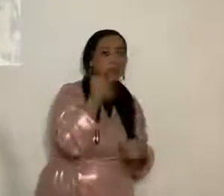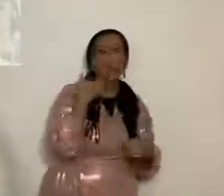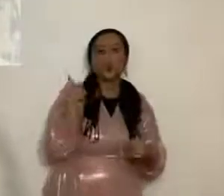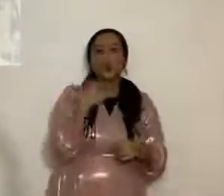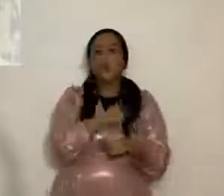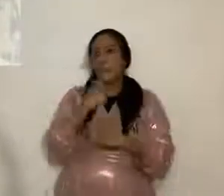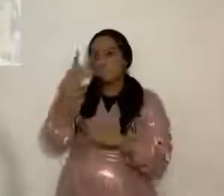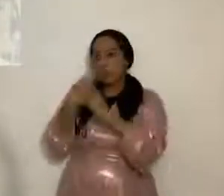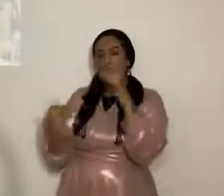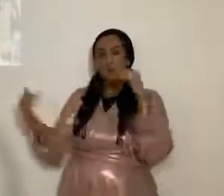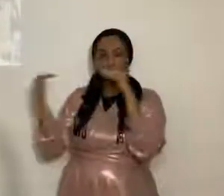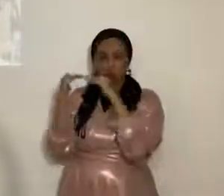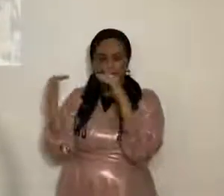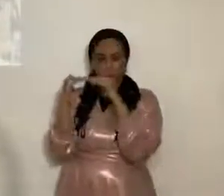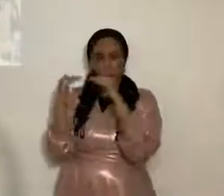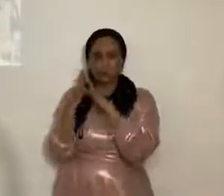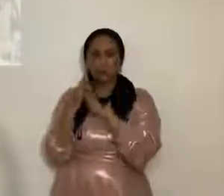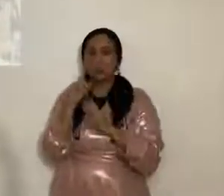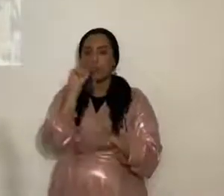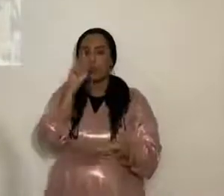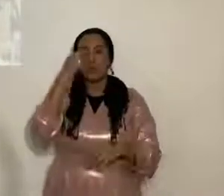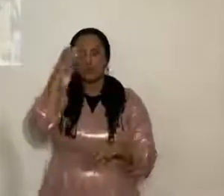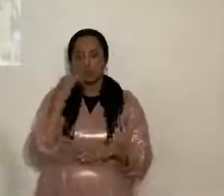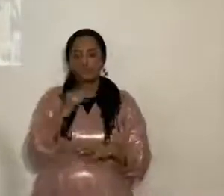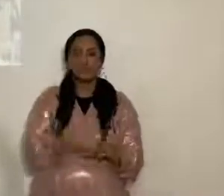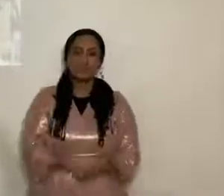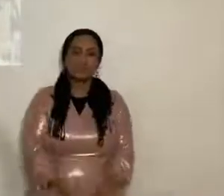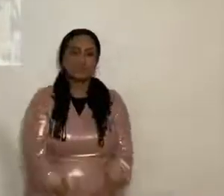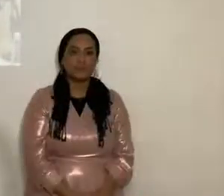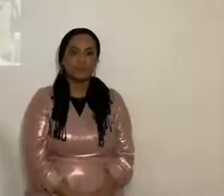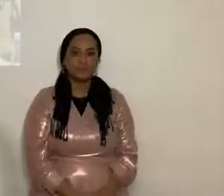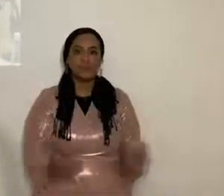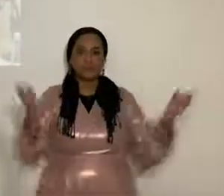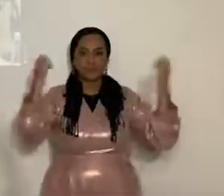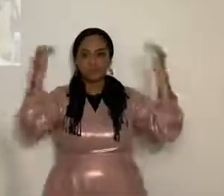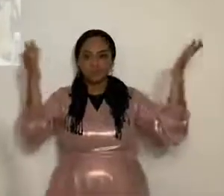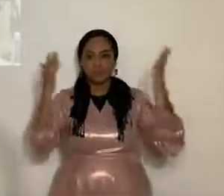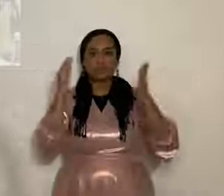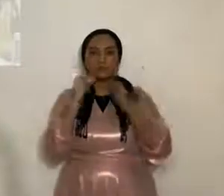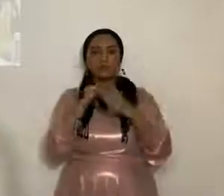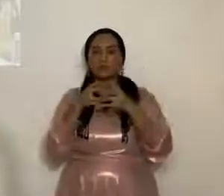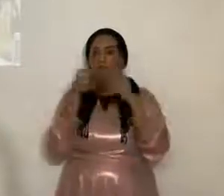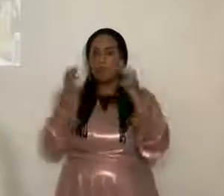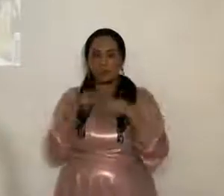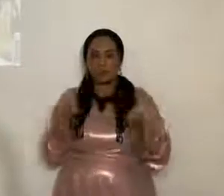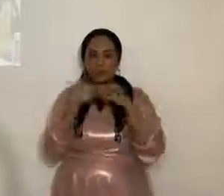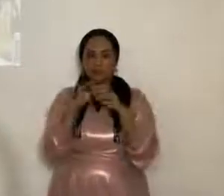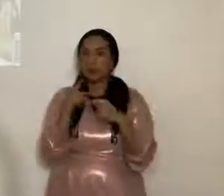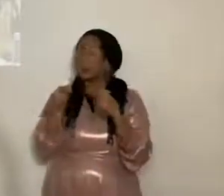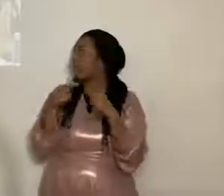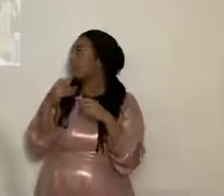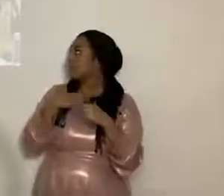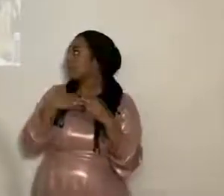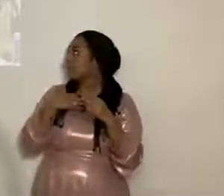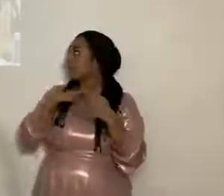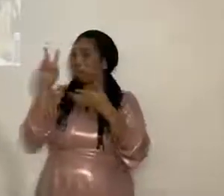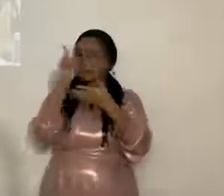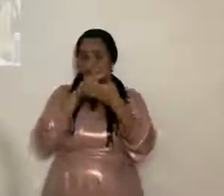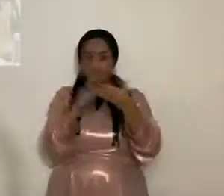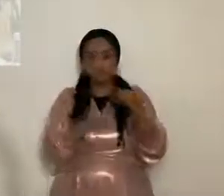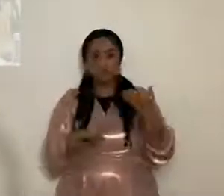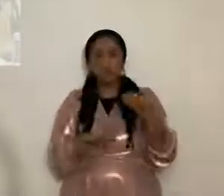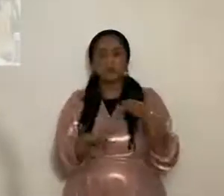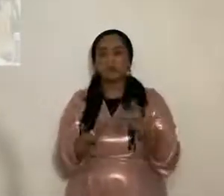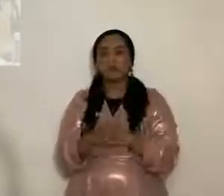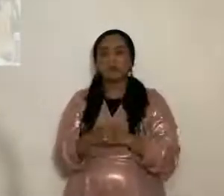las dos casas de un solo Elohim. Aleluya. Esto es muy importante. Cuando yo leí este punto en el